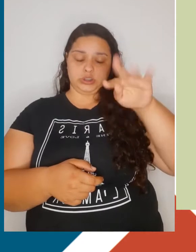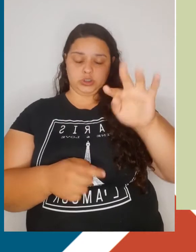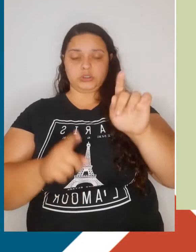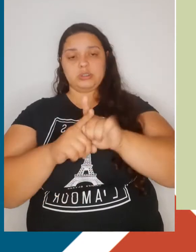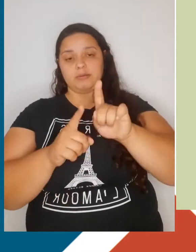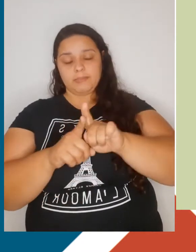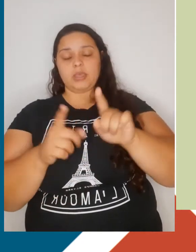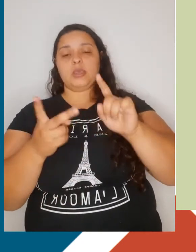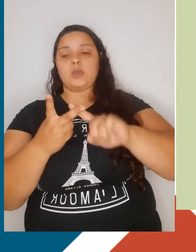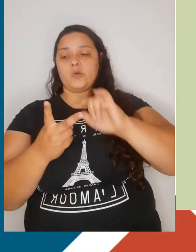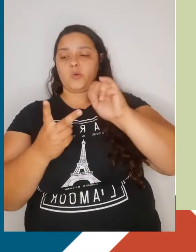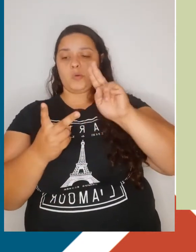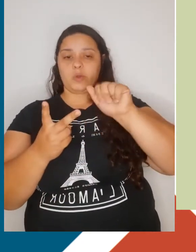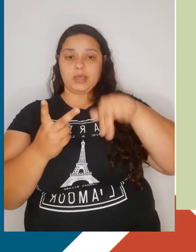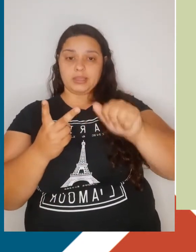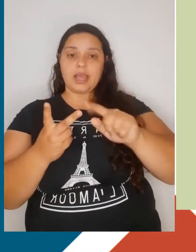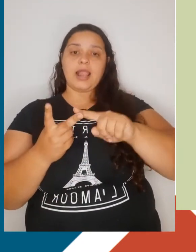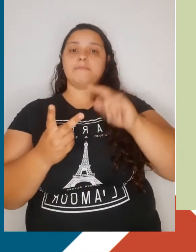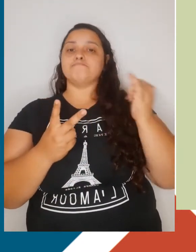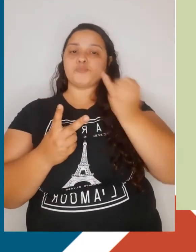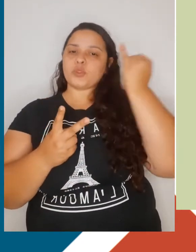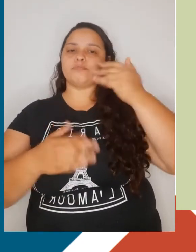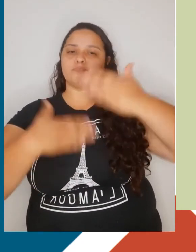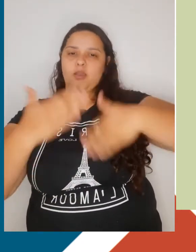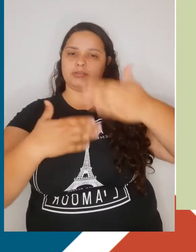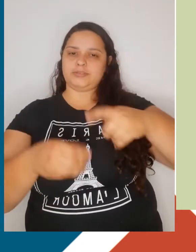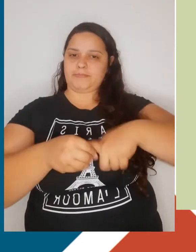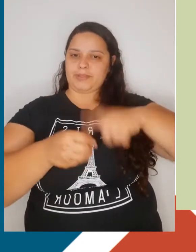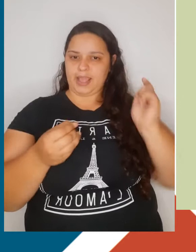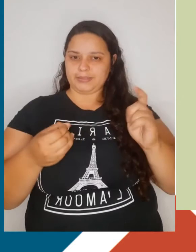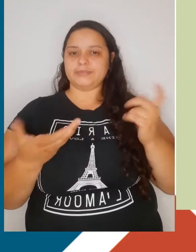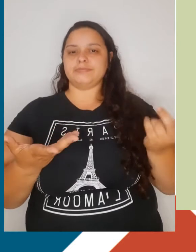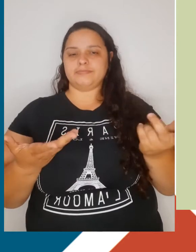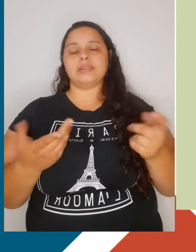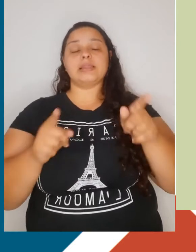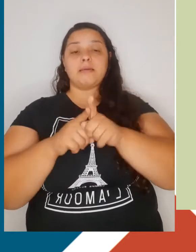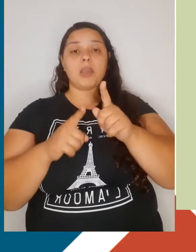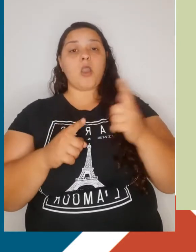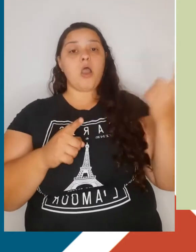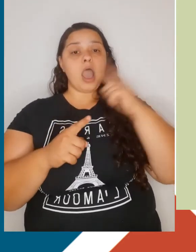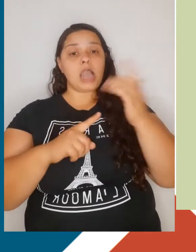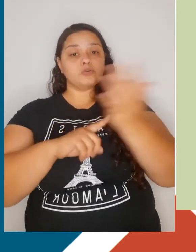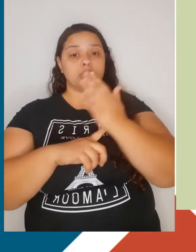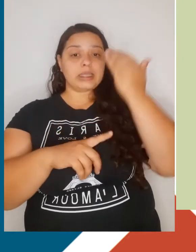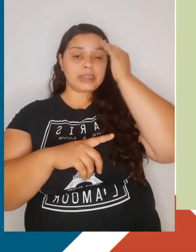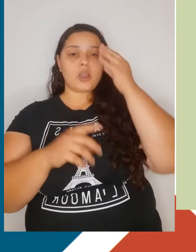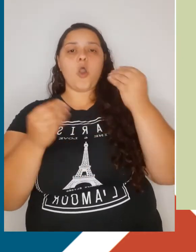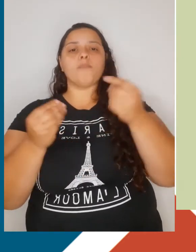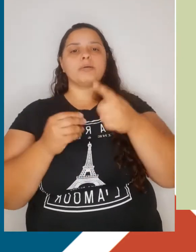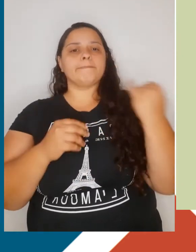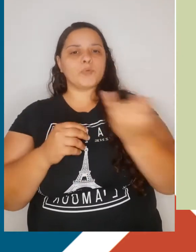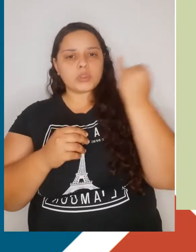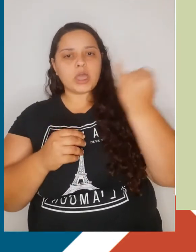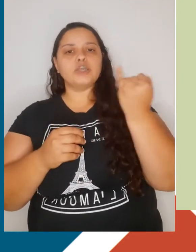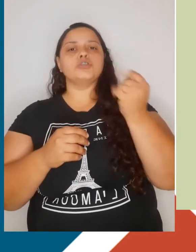foram fundamentais para os processos de independência que nos interessam nesta aula e nos ajudam a perceber como foi central